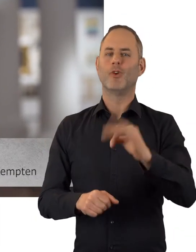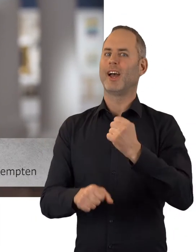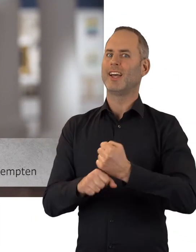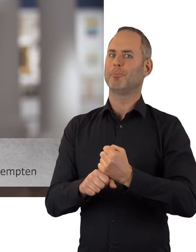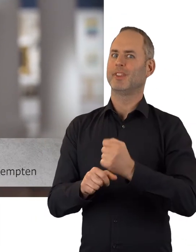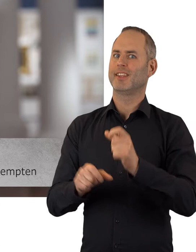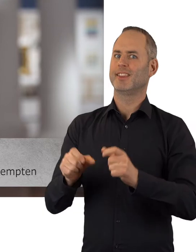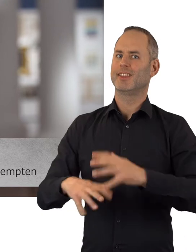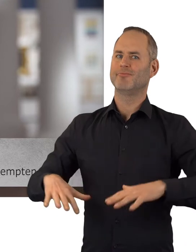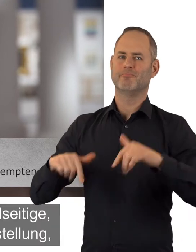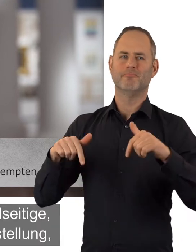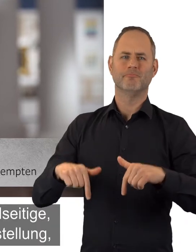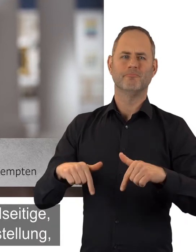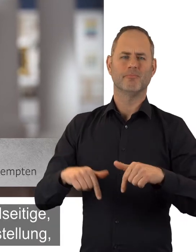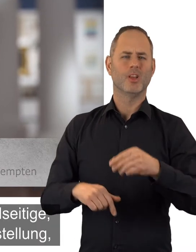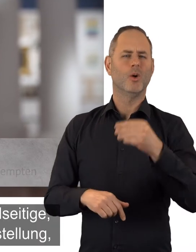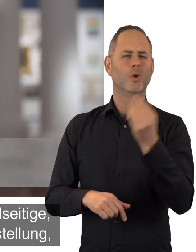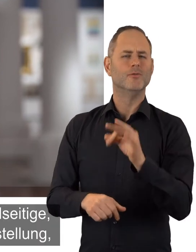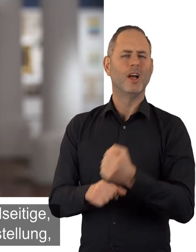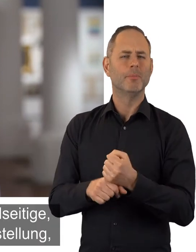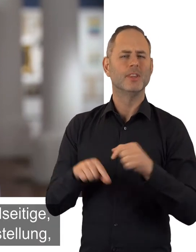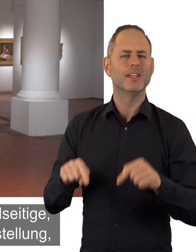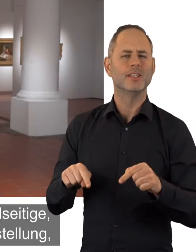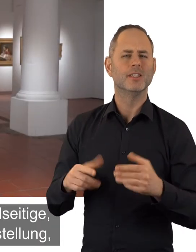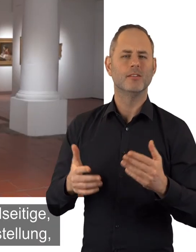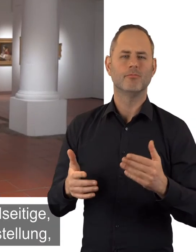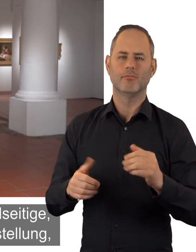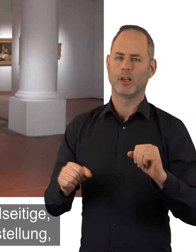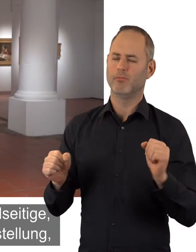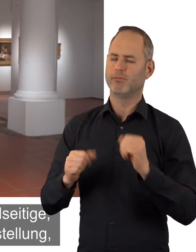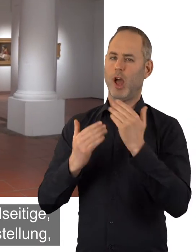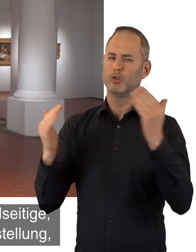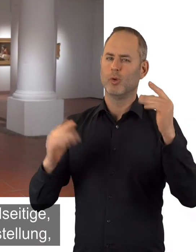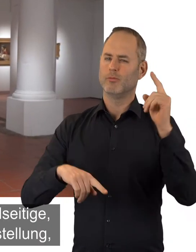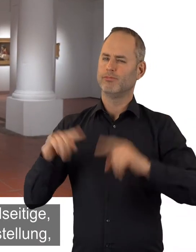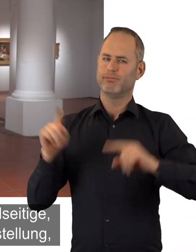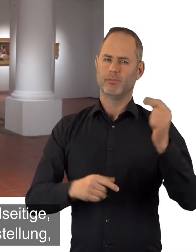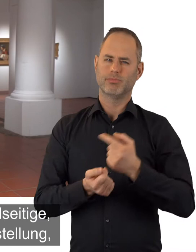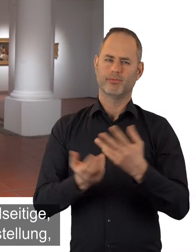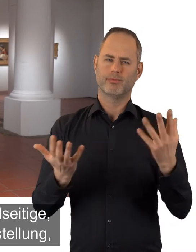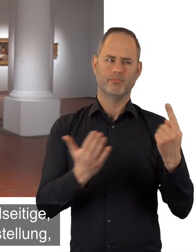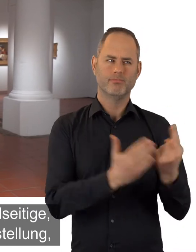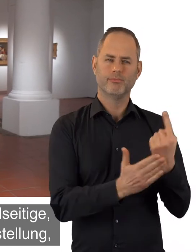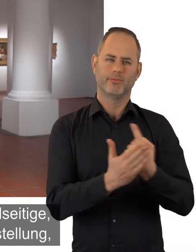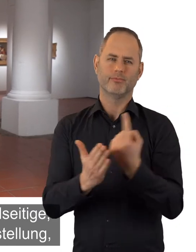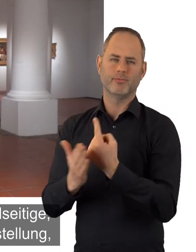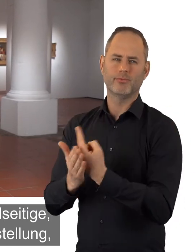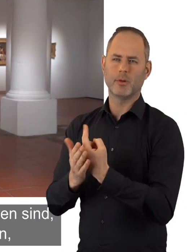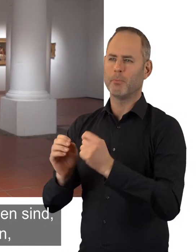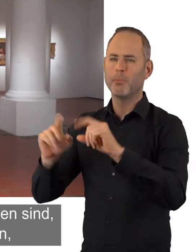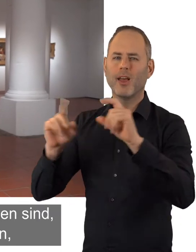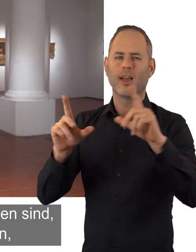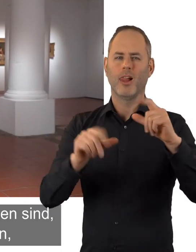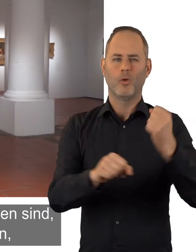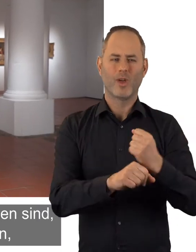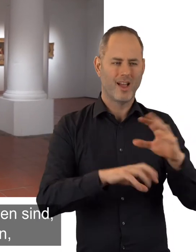Kempten. Kunst für Kempten ist eine vielseitige, eine sehr bemerkenswerte Ausstellung, bei